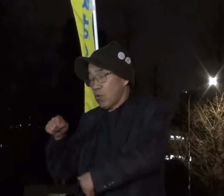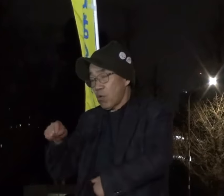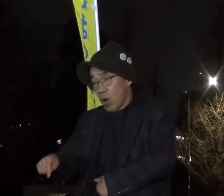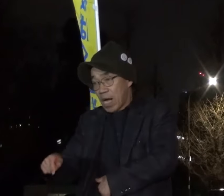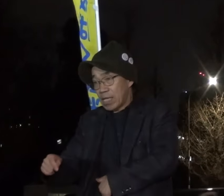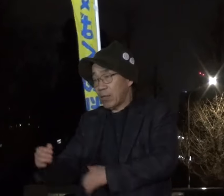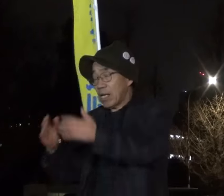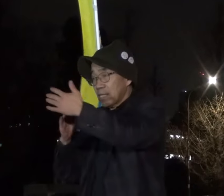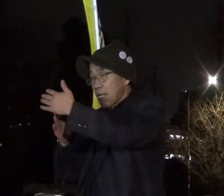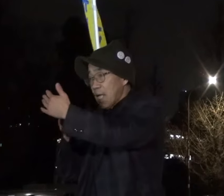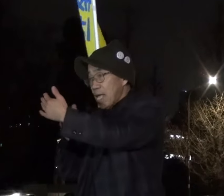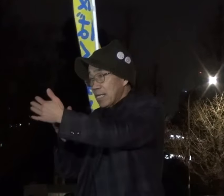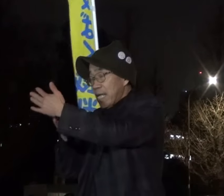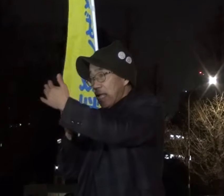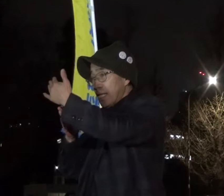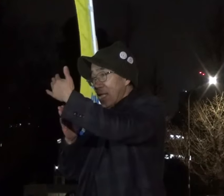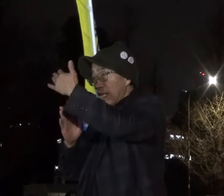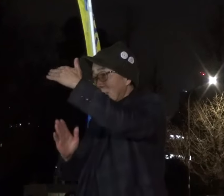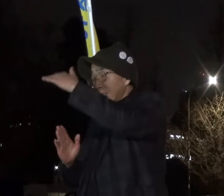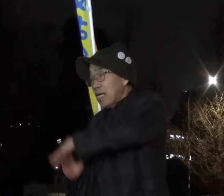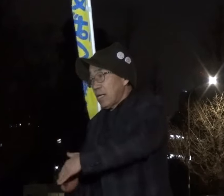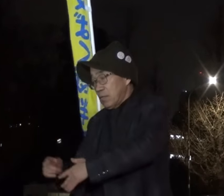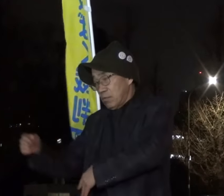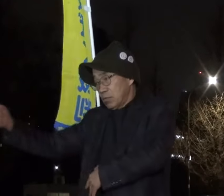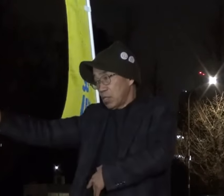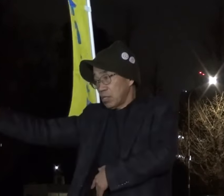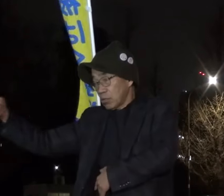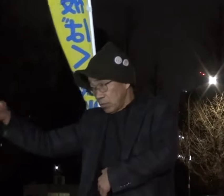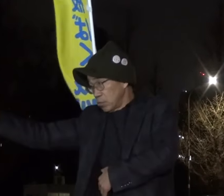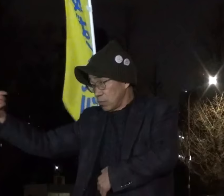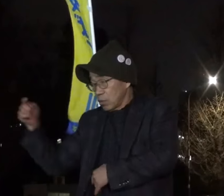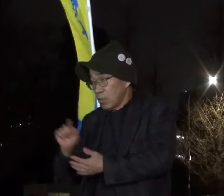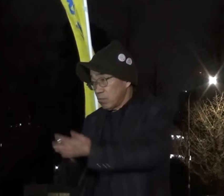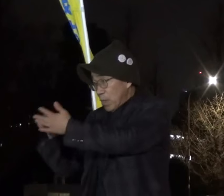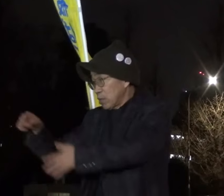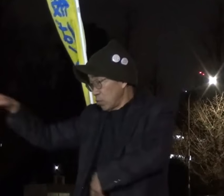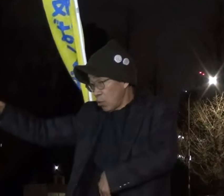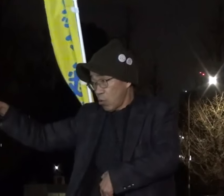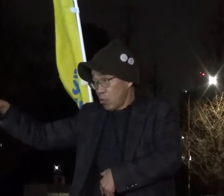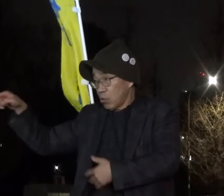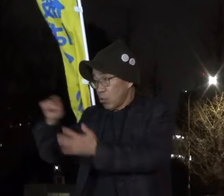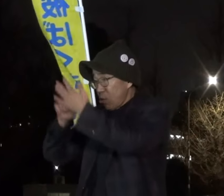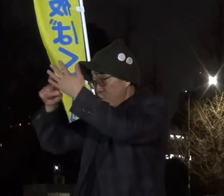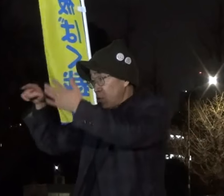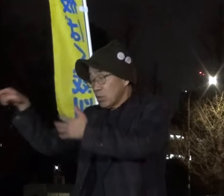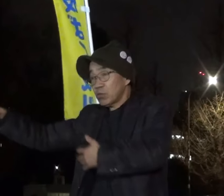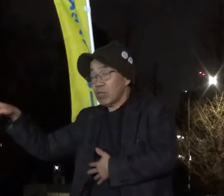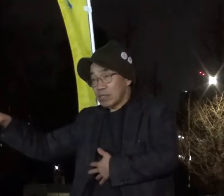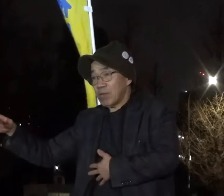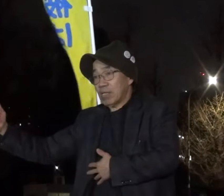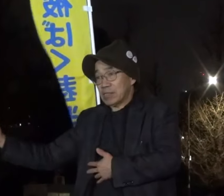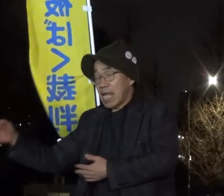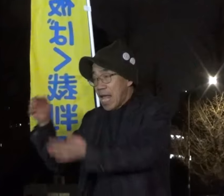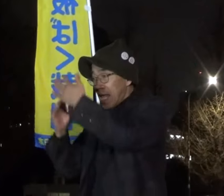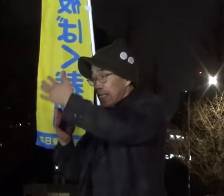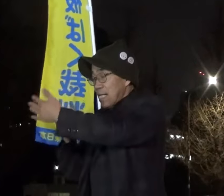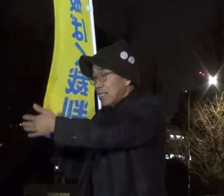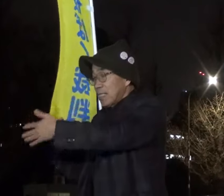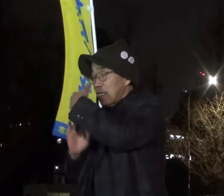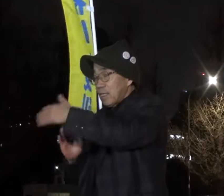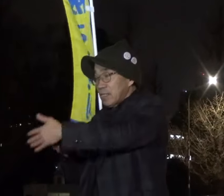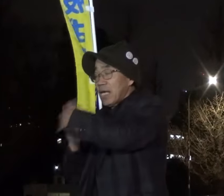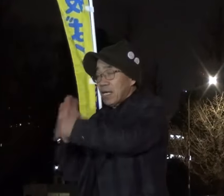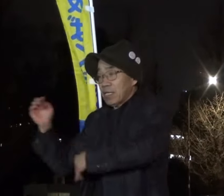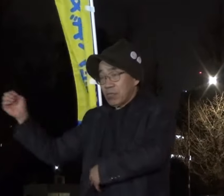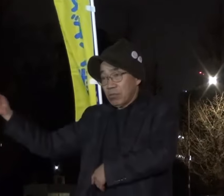もう却下しか被告側は言わないですね。それでもう、代理人たち40人ぐらいいて、本当に傍聴席からも却下ということ